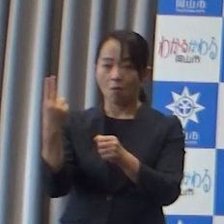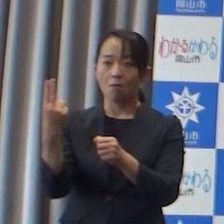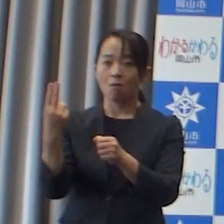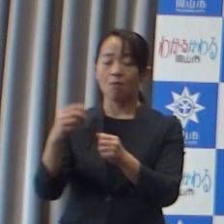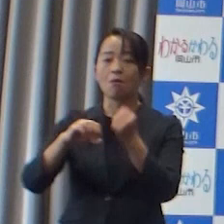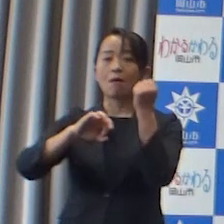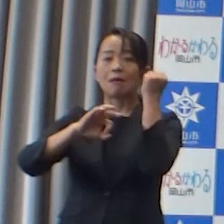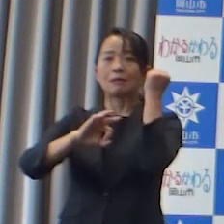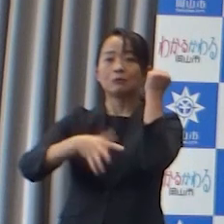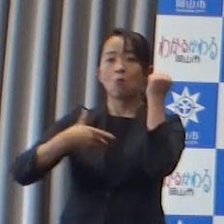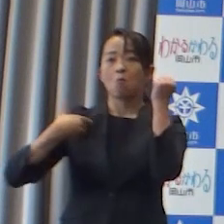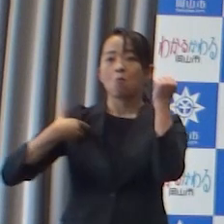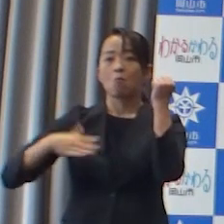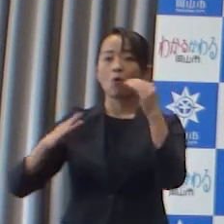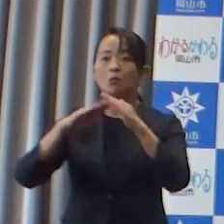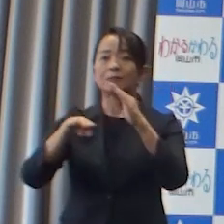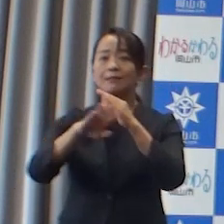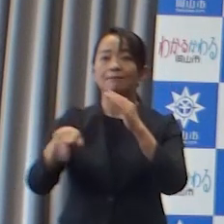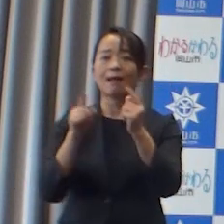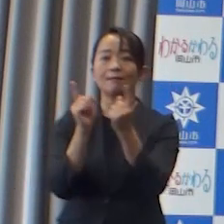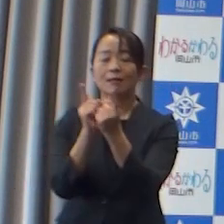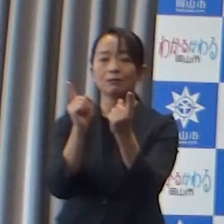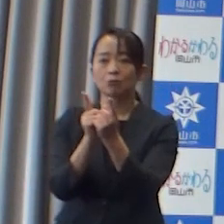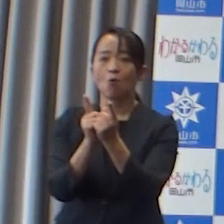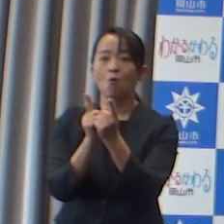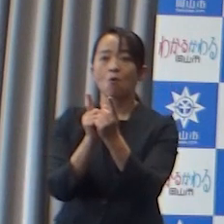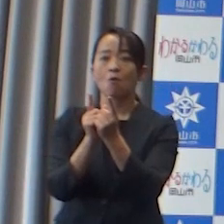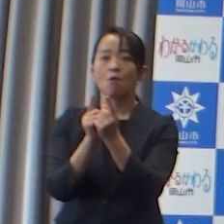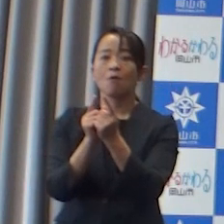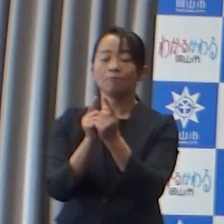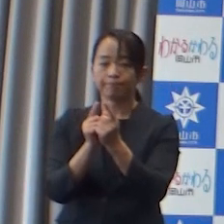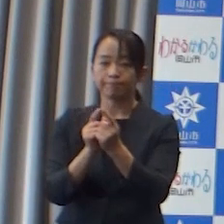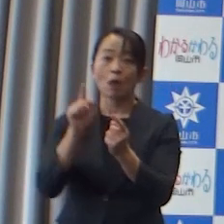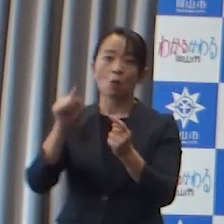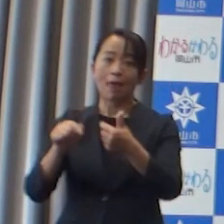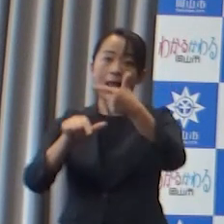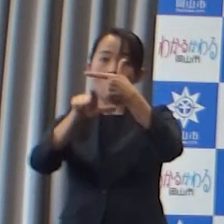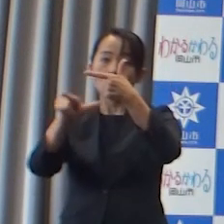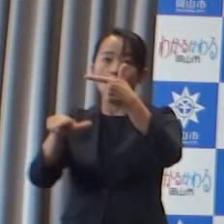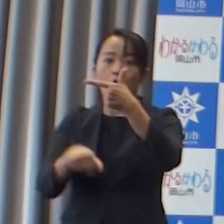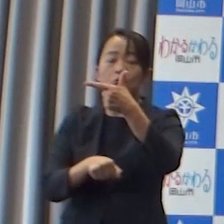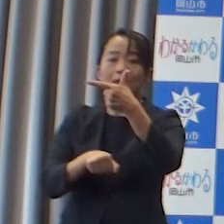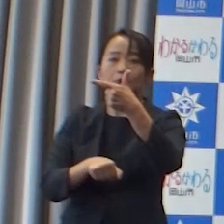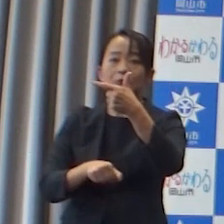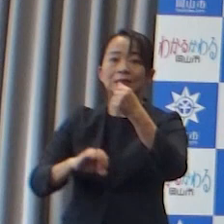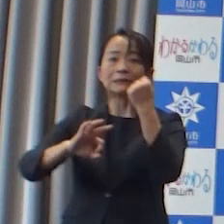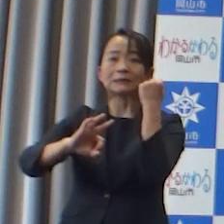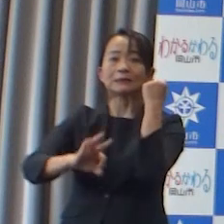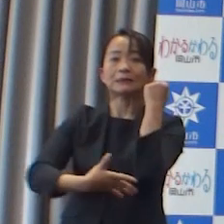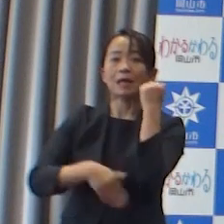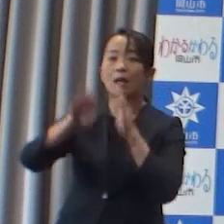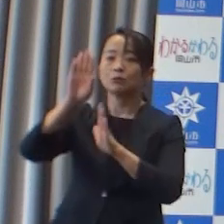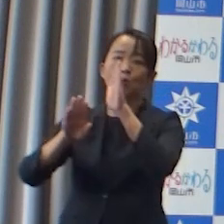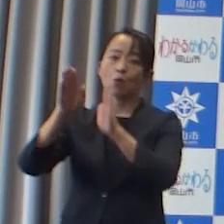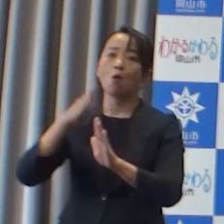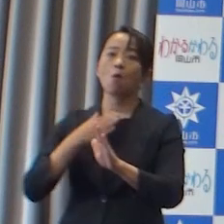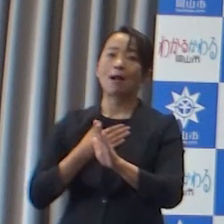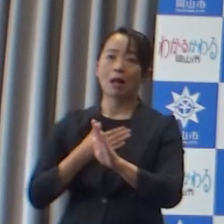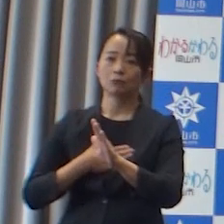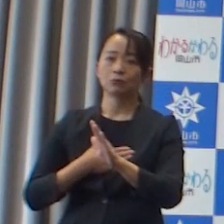にあたり、6月に課税状況が分かることを踏まえ、6月補正予算